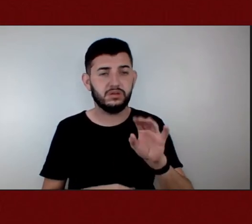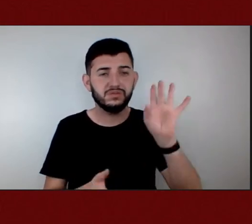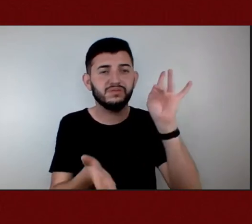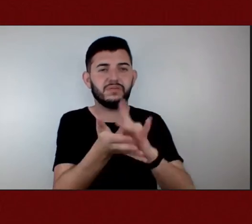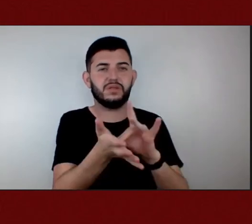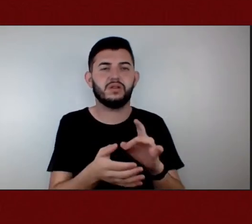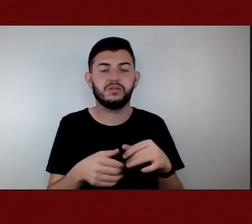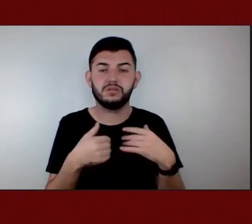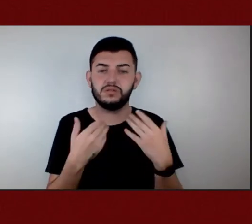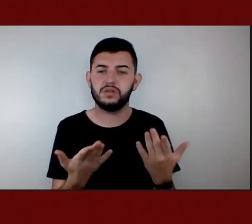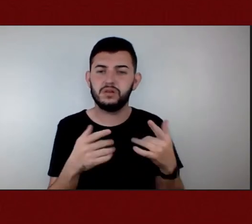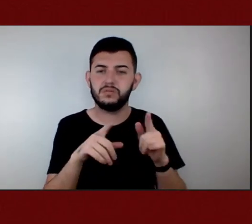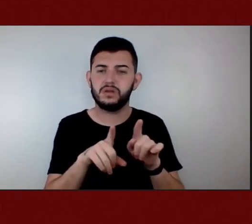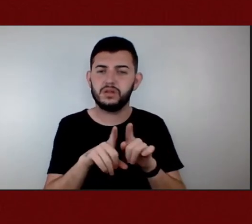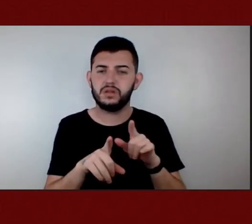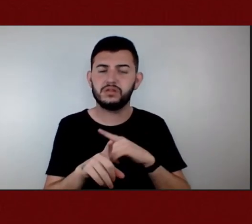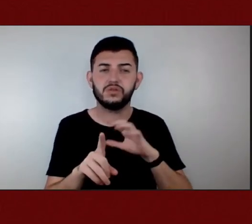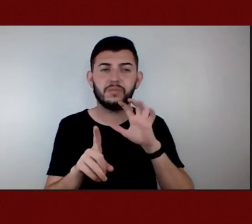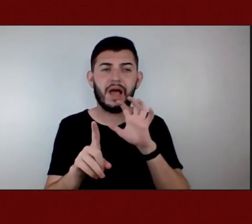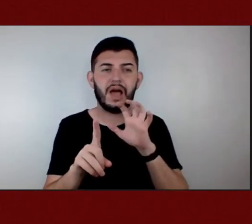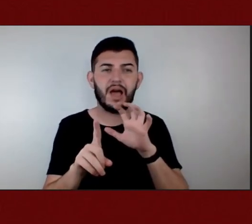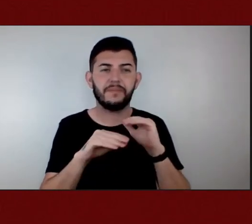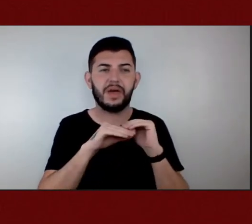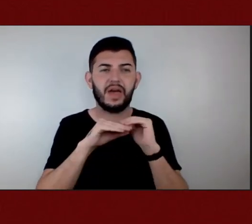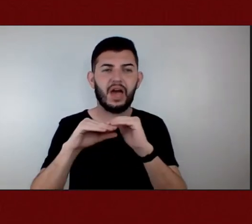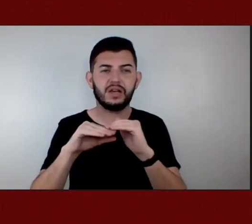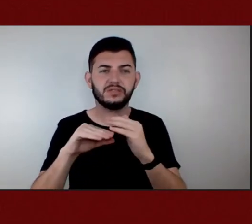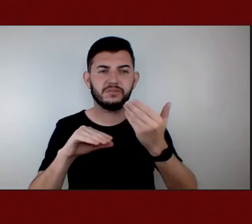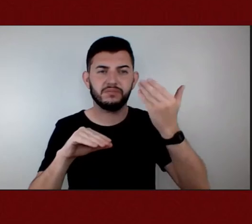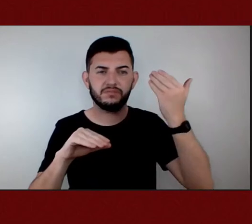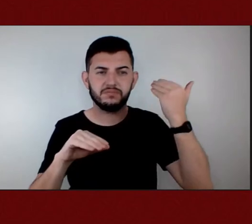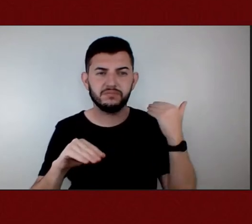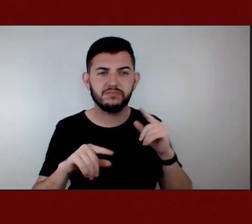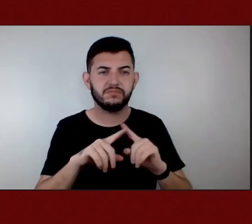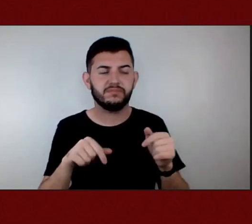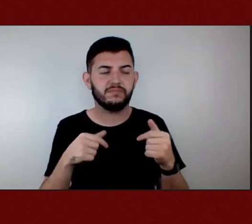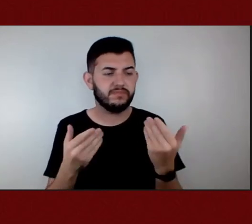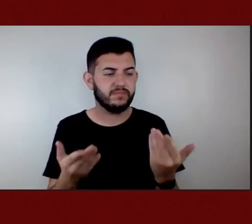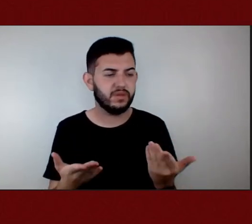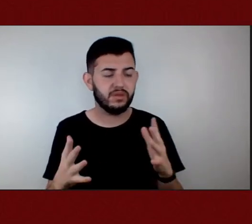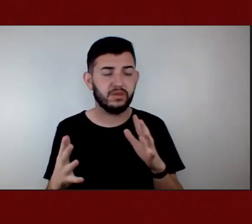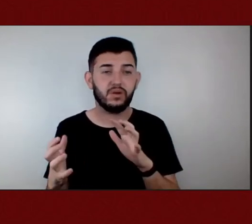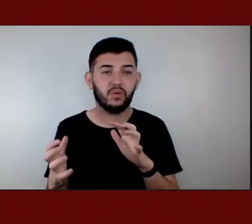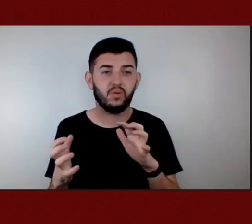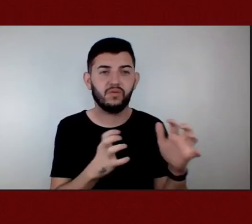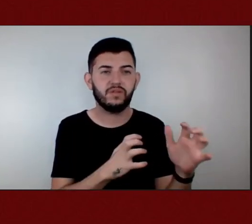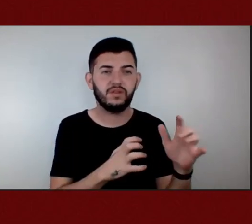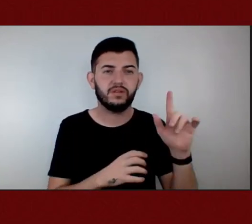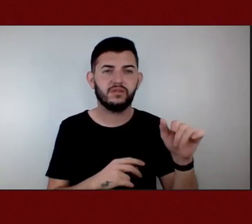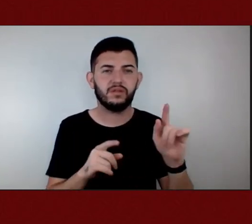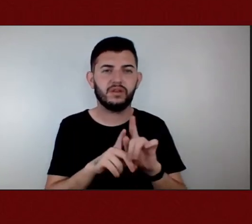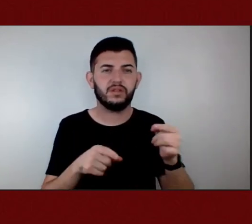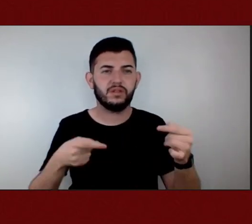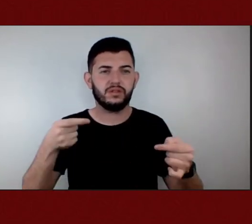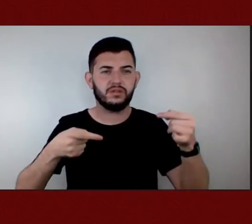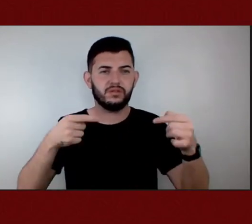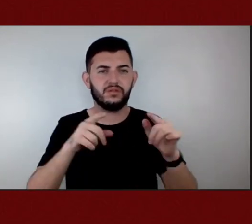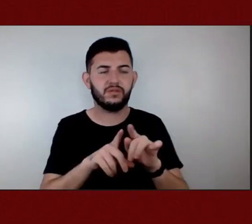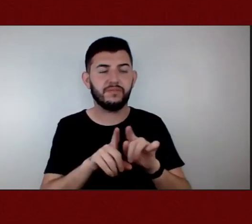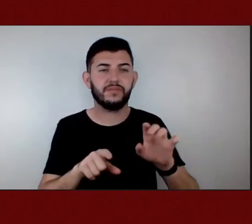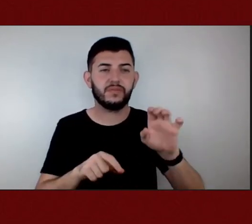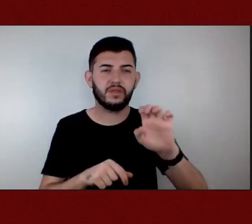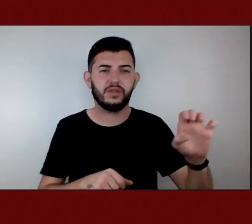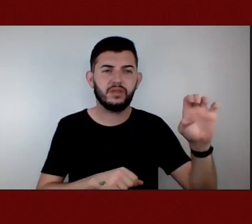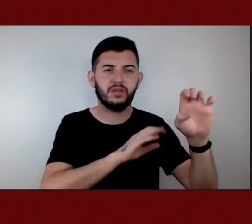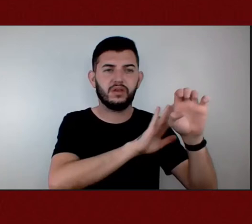permanente ameaça que existia. Então, esse conflito por dentro da esquerda, eu repito, esse reformismo versus revolução, acompanhou a esquerda no